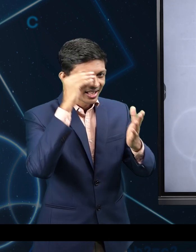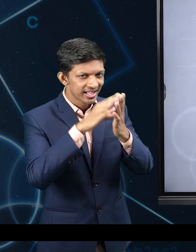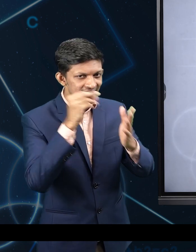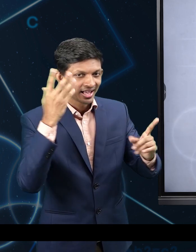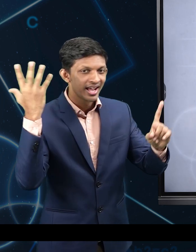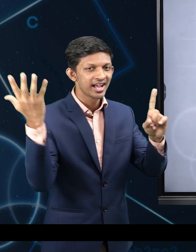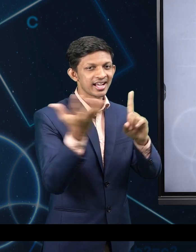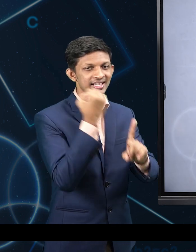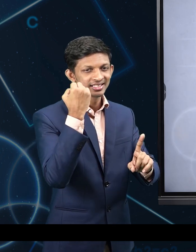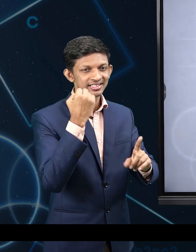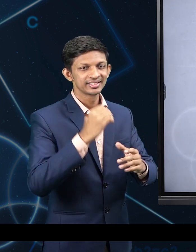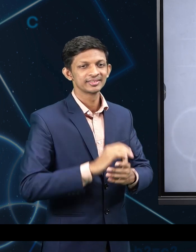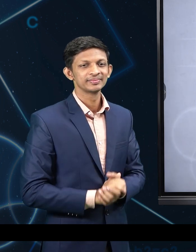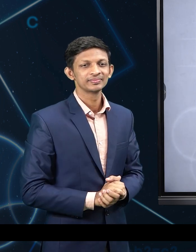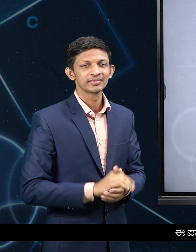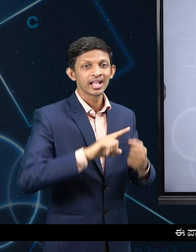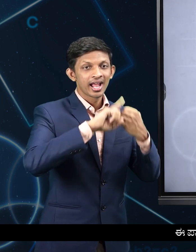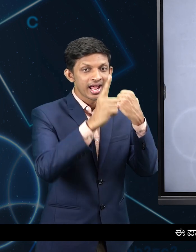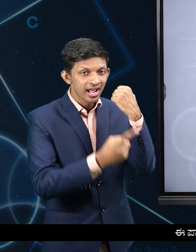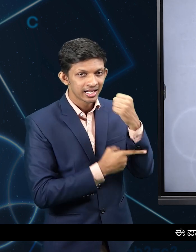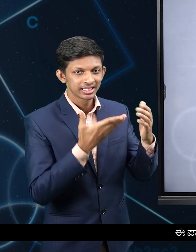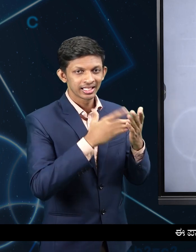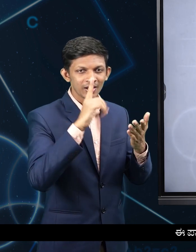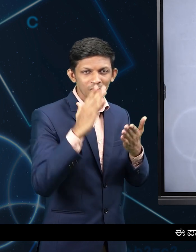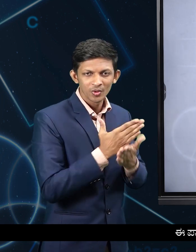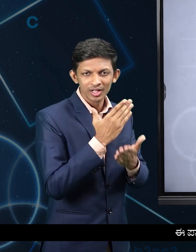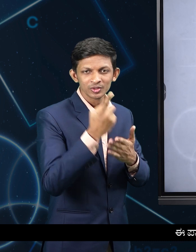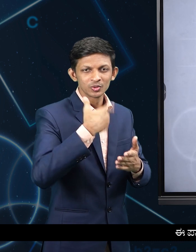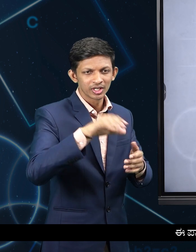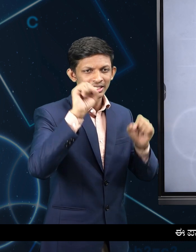ಕಲಿಕೆಯ ಫಲಿತಾಂಶಗಳು. ಈ ಪಾಠದ ಕೊನೆಯಲ್ಲಿ ನೀವು ಹೀಗೆ ಮಾಡಬಹುದು.